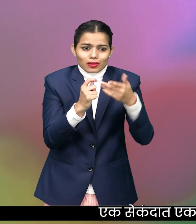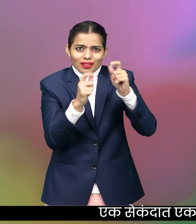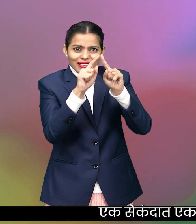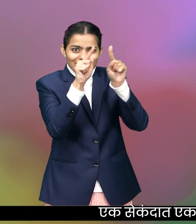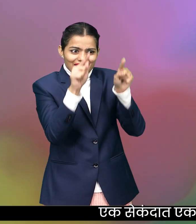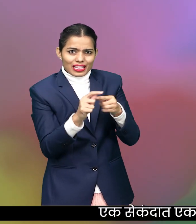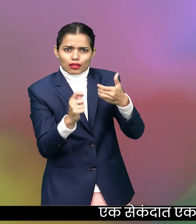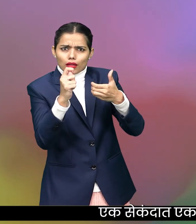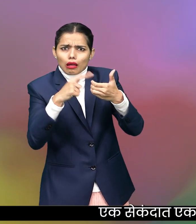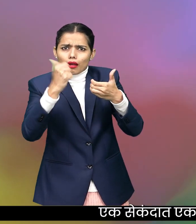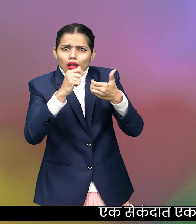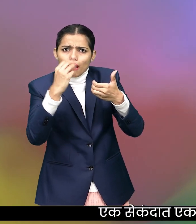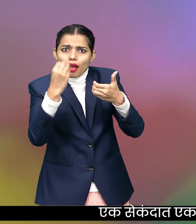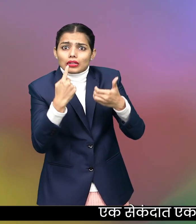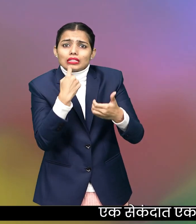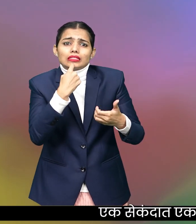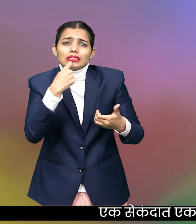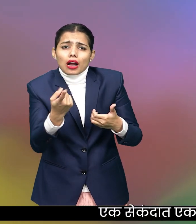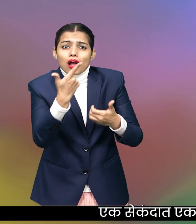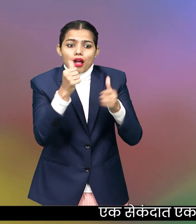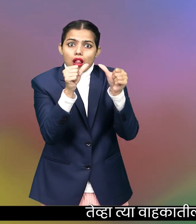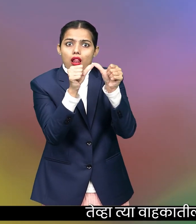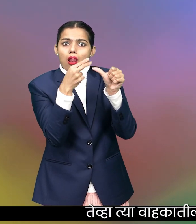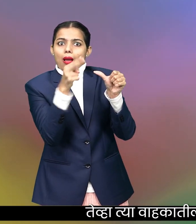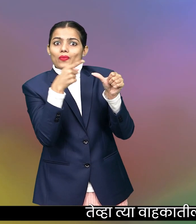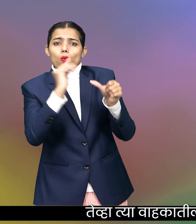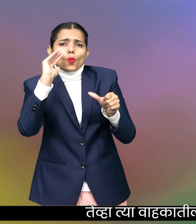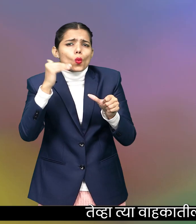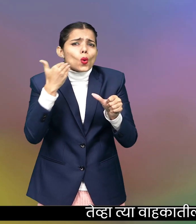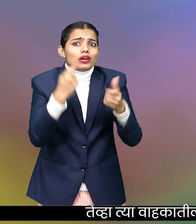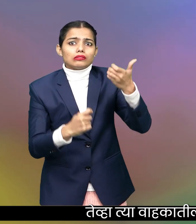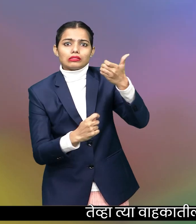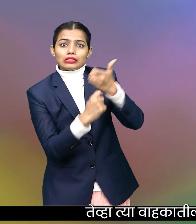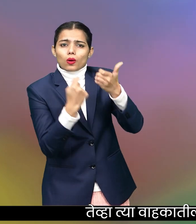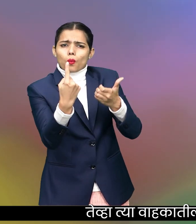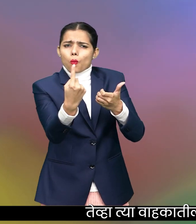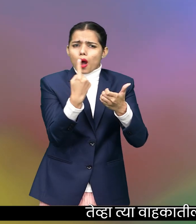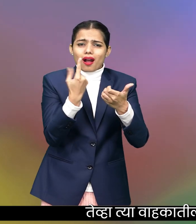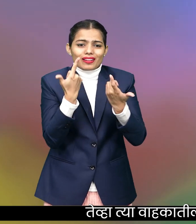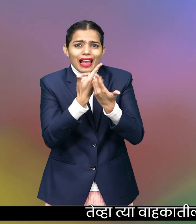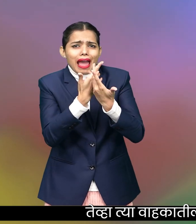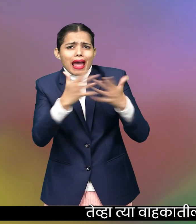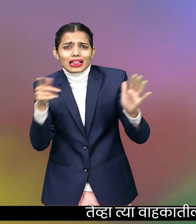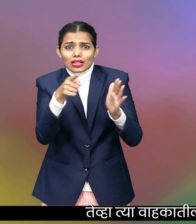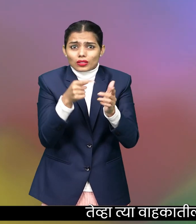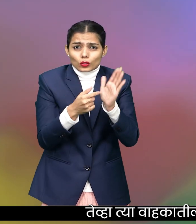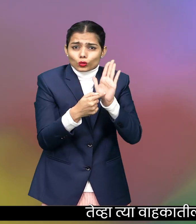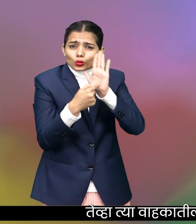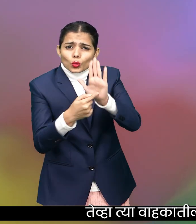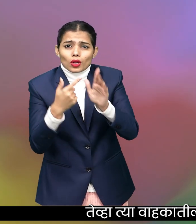1 सेकंदात 1 कुलॉम्ब C विद्युतभार वाहतो, तेव्हा त्या वाहकातील विद्युत प्रवाह 1 एम्पियर